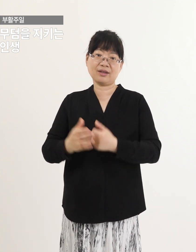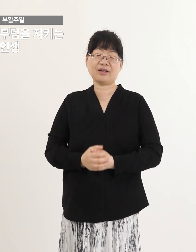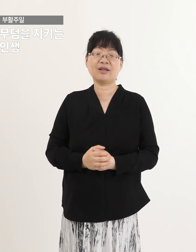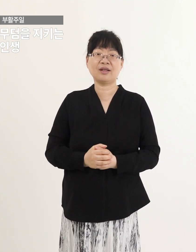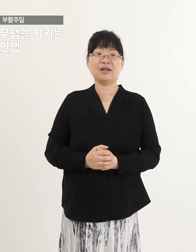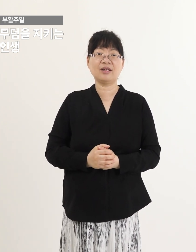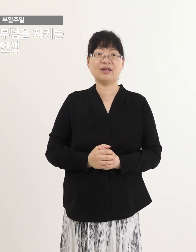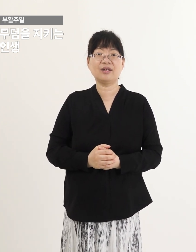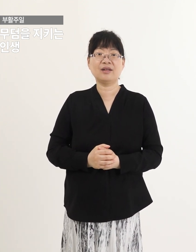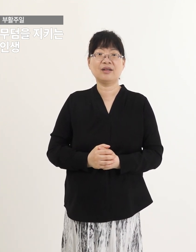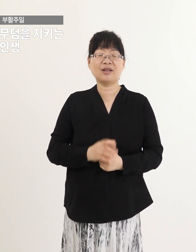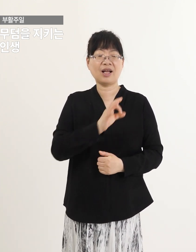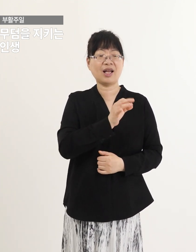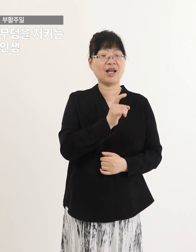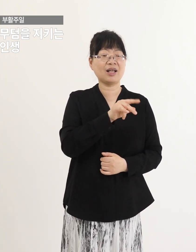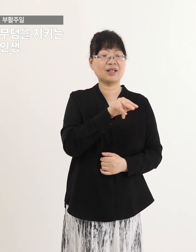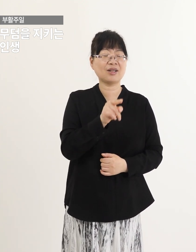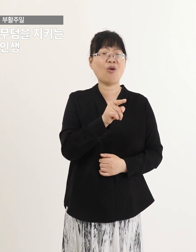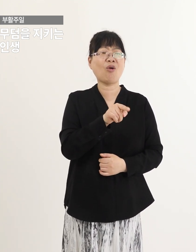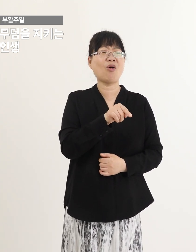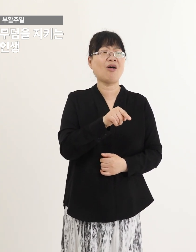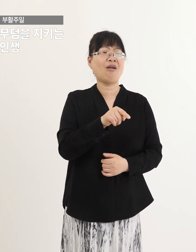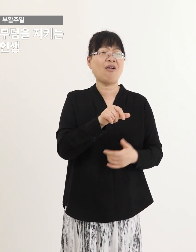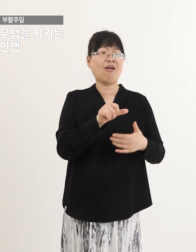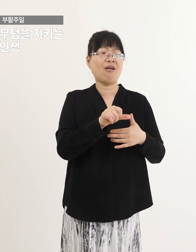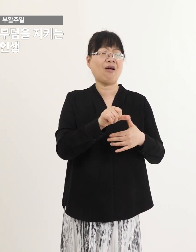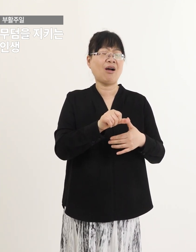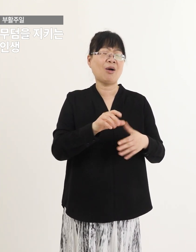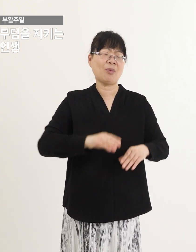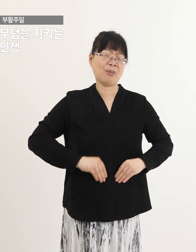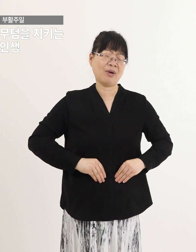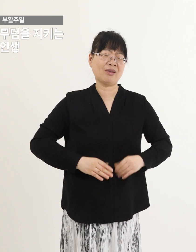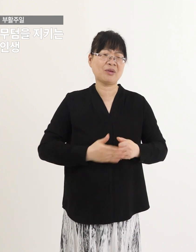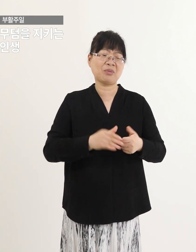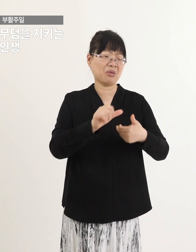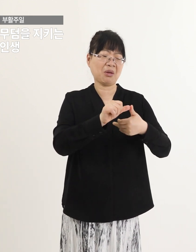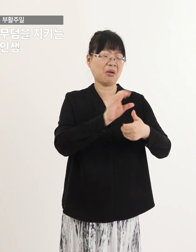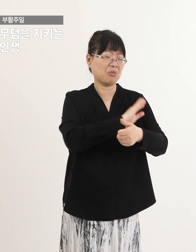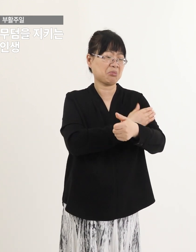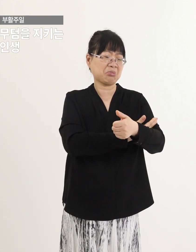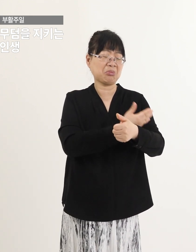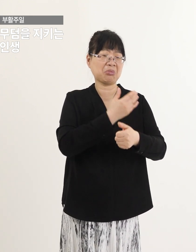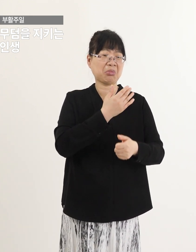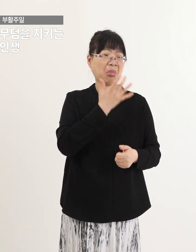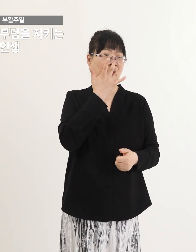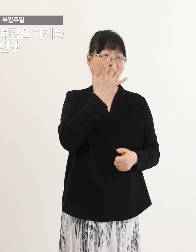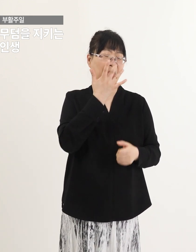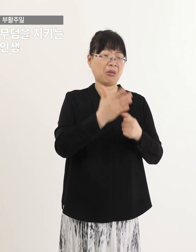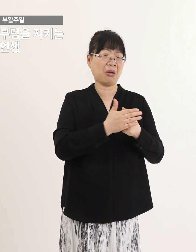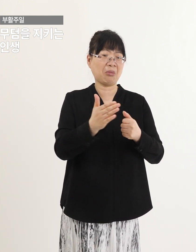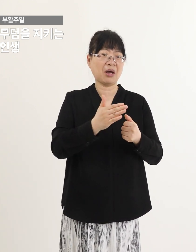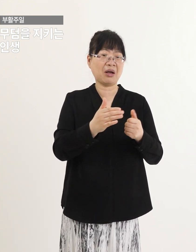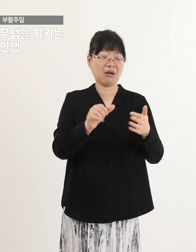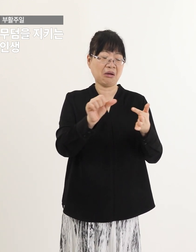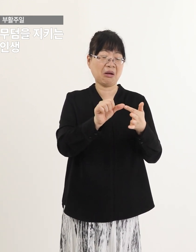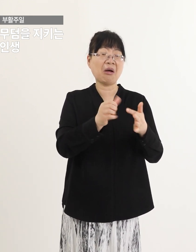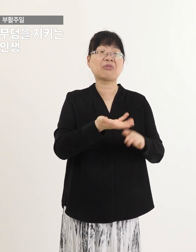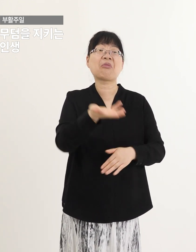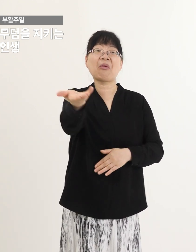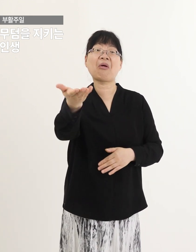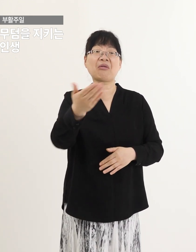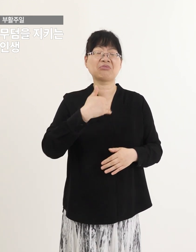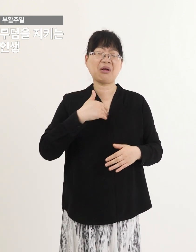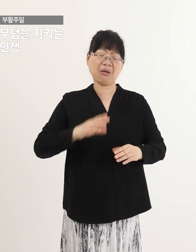에서는 배고파 죽겠는데 장자가 뭘 대수냐. 장자 너 가져라. 난 빨리 허기진 배를